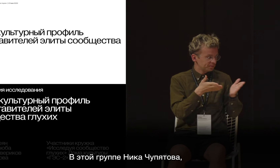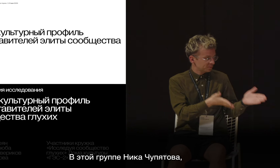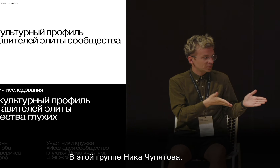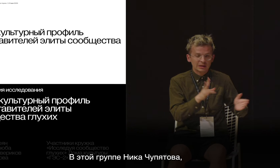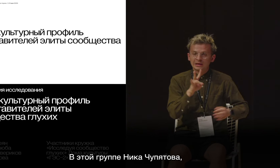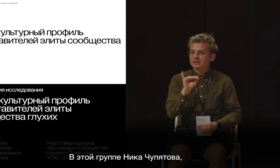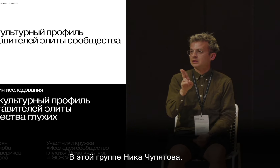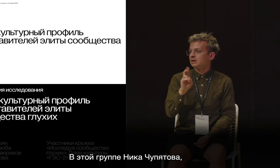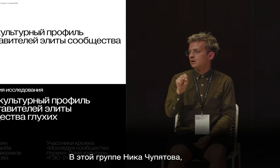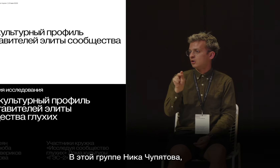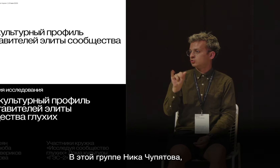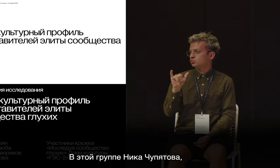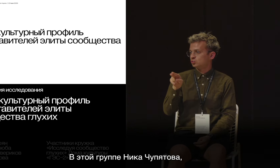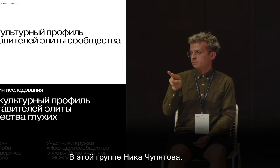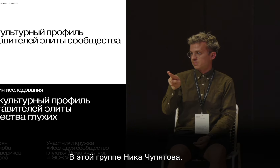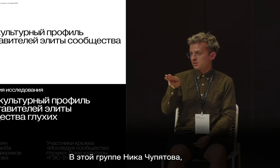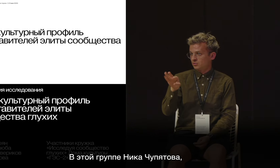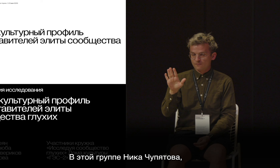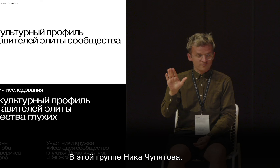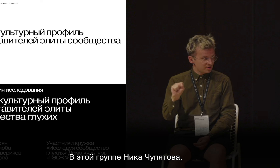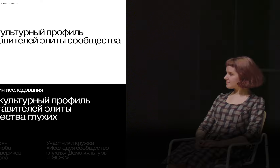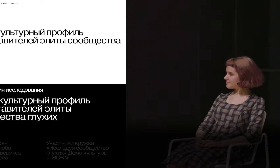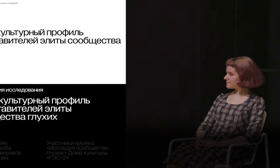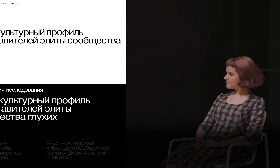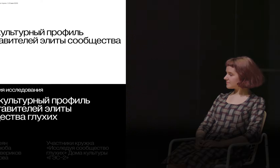занимались. В группу входит Ника Чупятова,